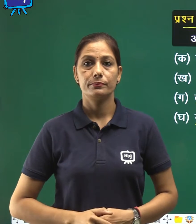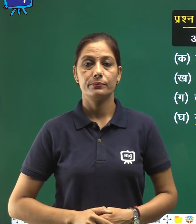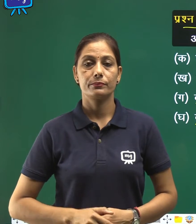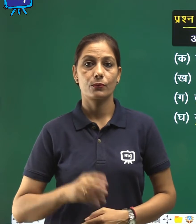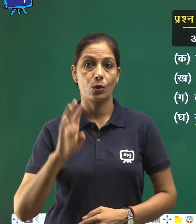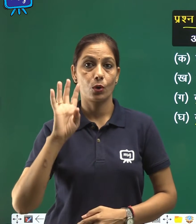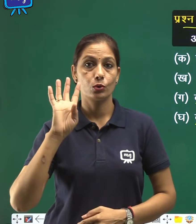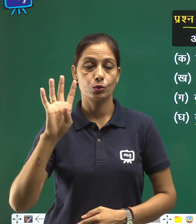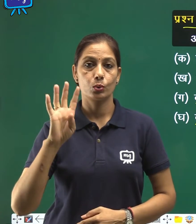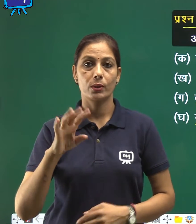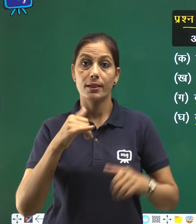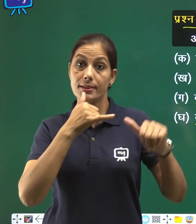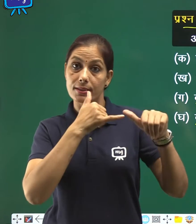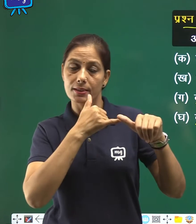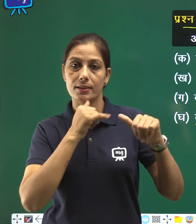चौथा श्री कृष्ण के।